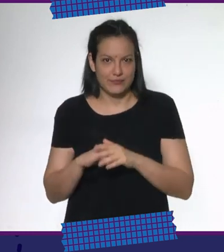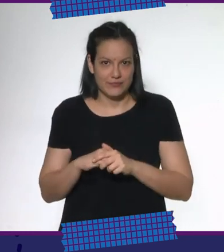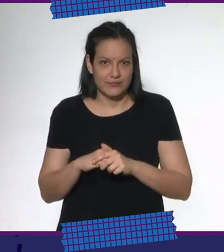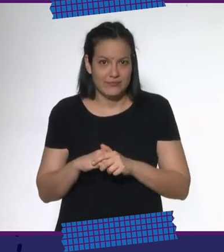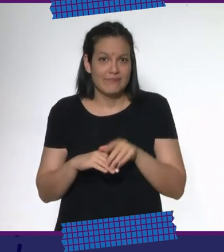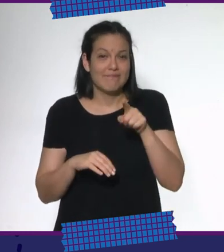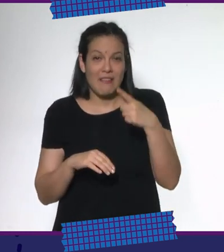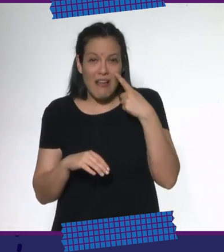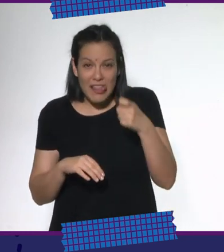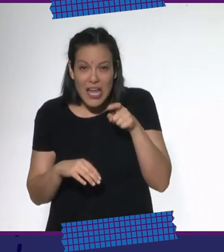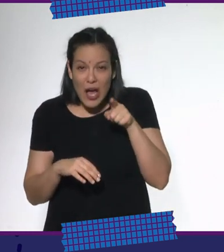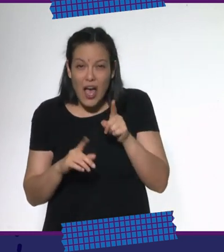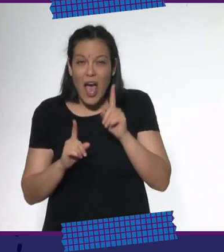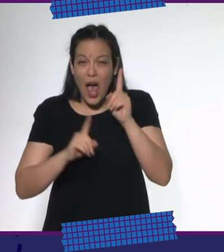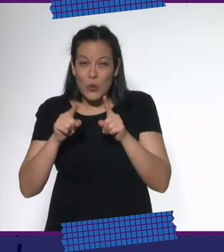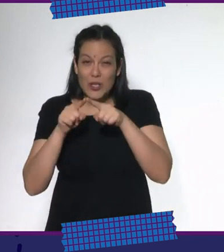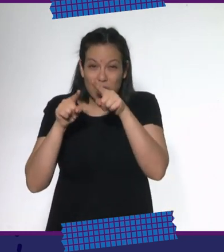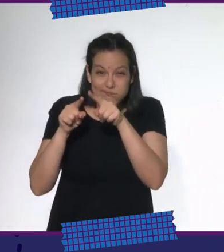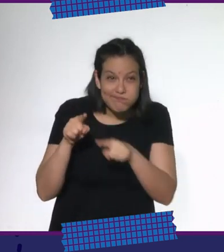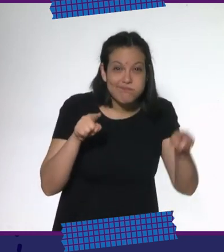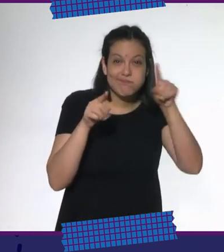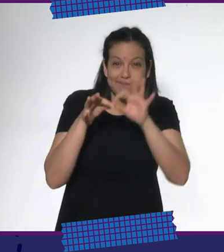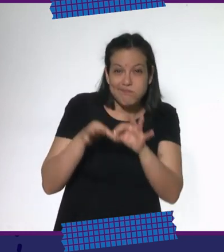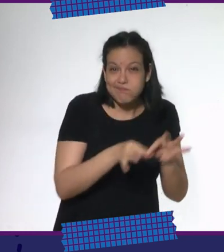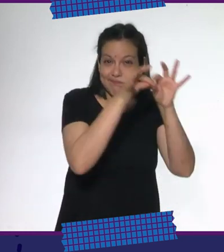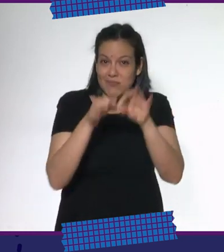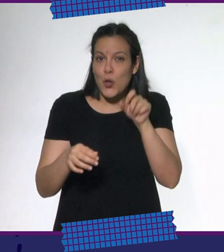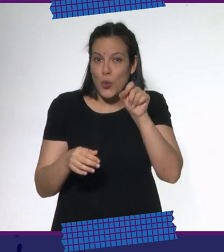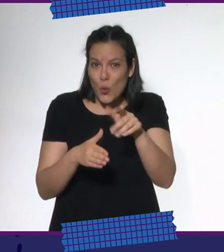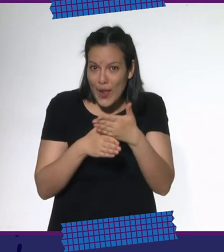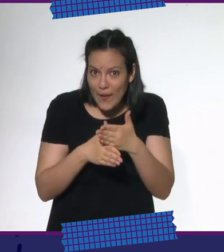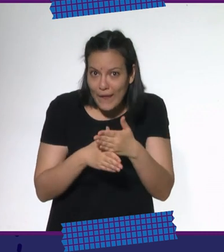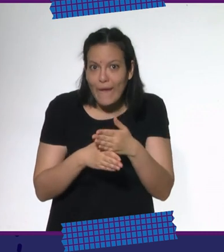Si identificás alguna de estas etapas en tu relación o en la relación de gente que